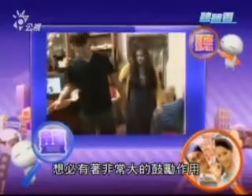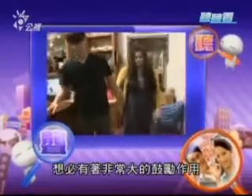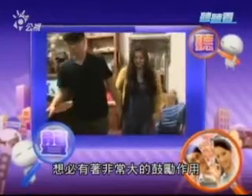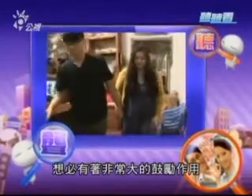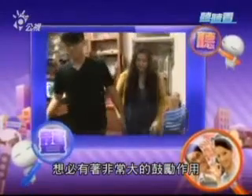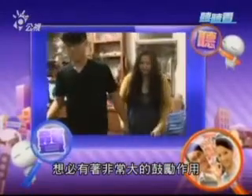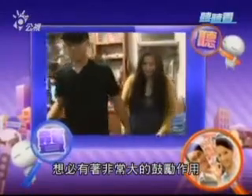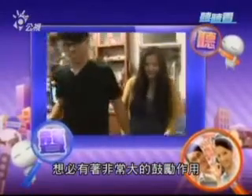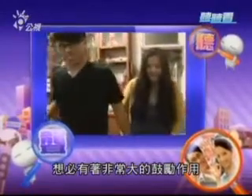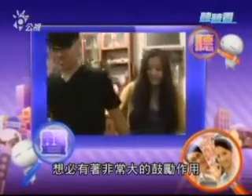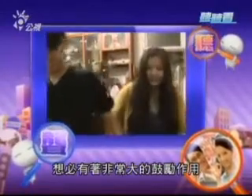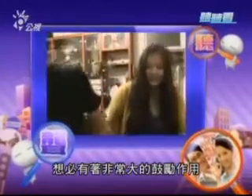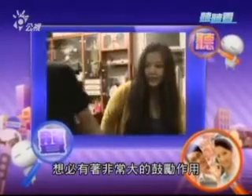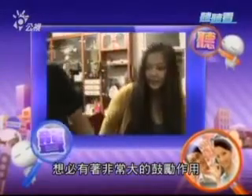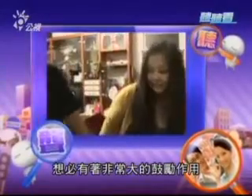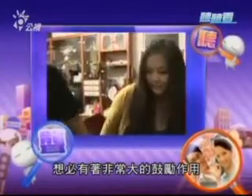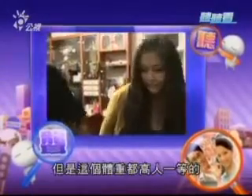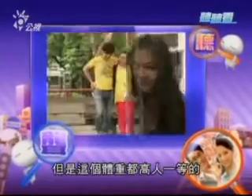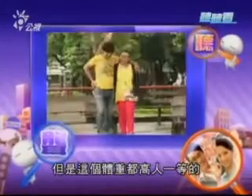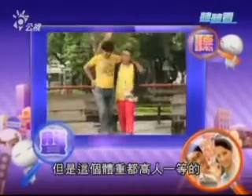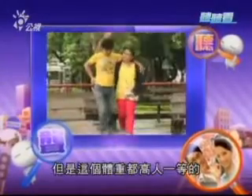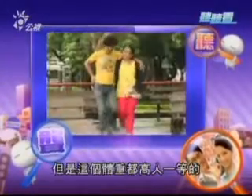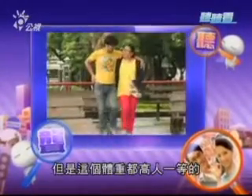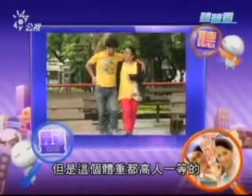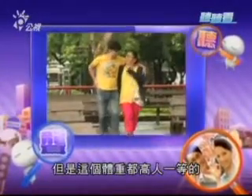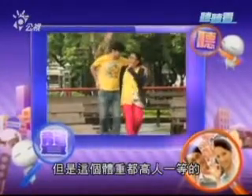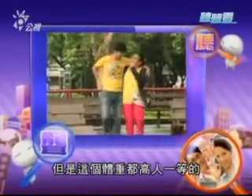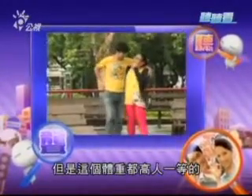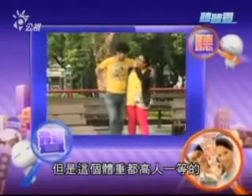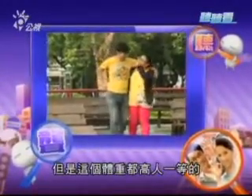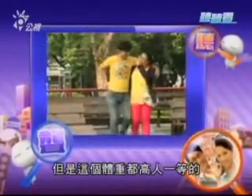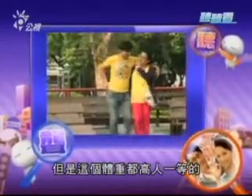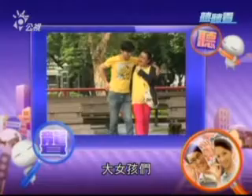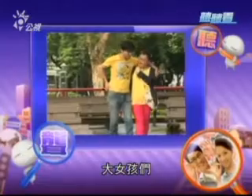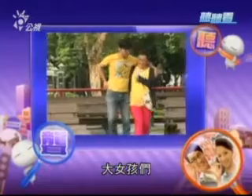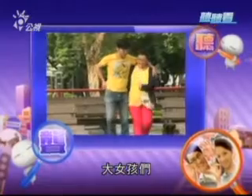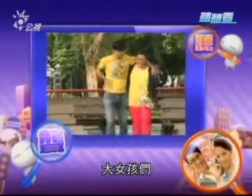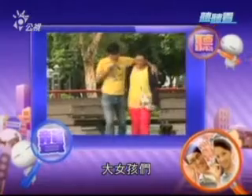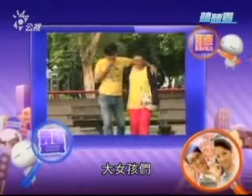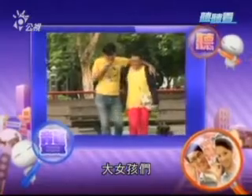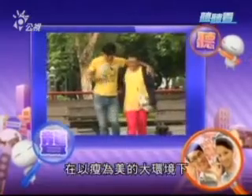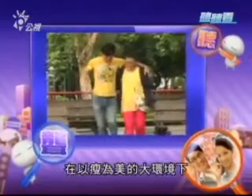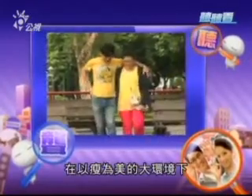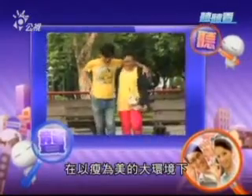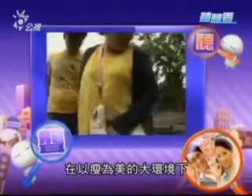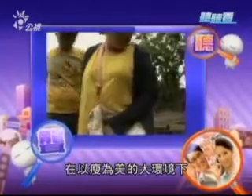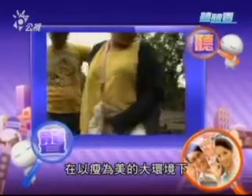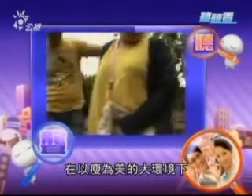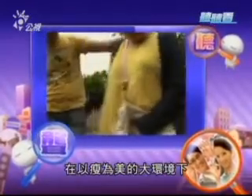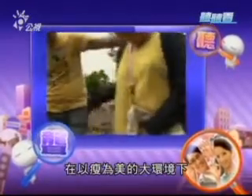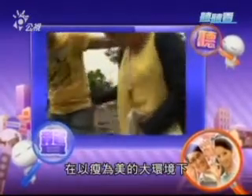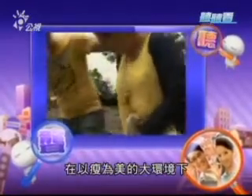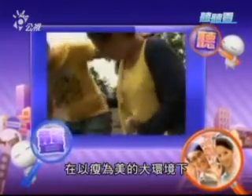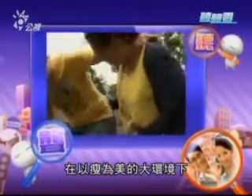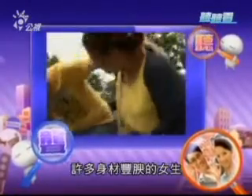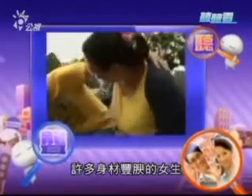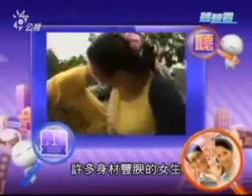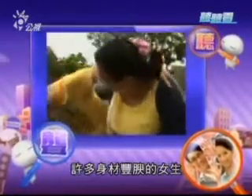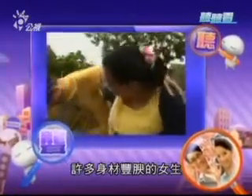着非常大的鼓励作用。但是，这个体重都高人一等的大女孩们，在以瘦为美的大环境下，许多身